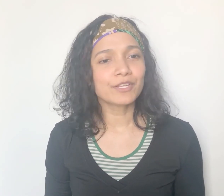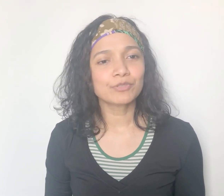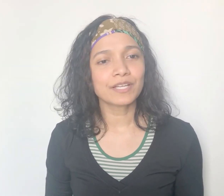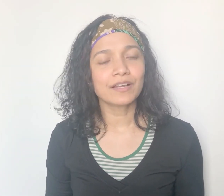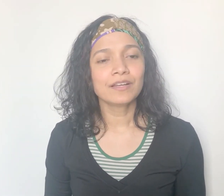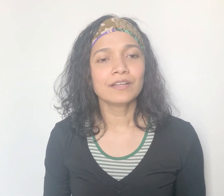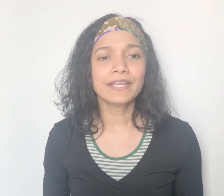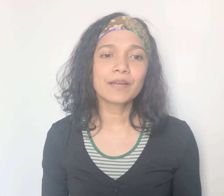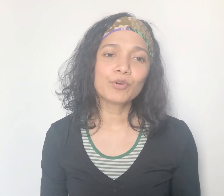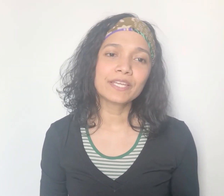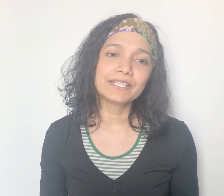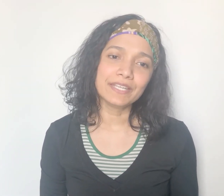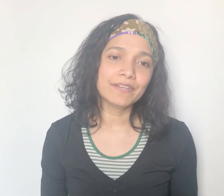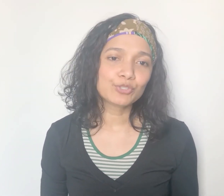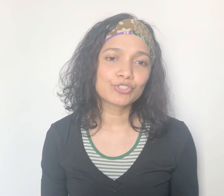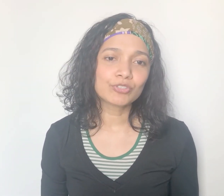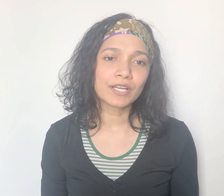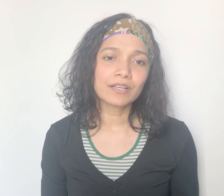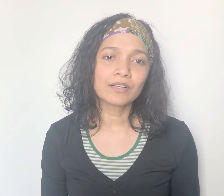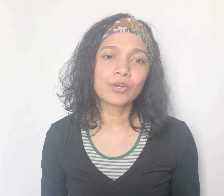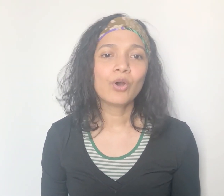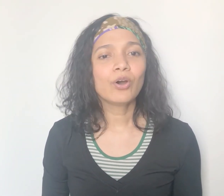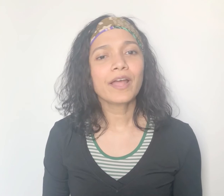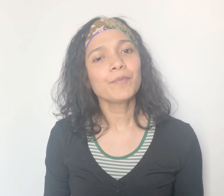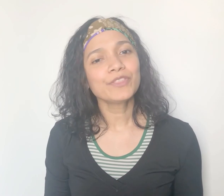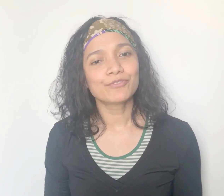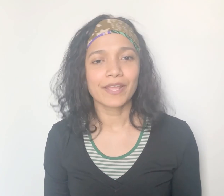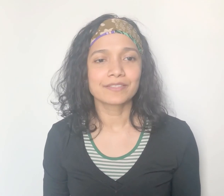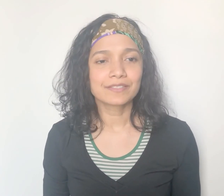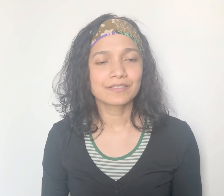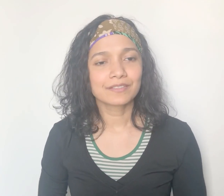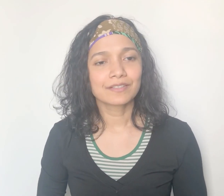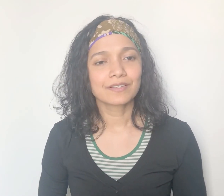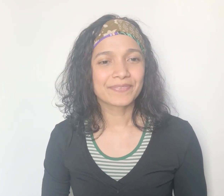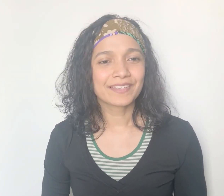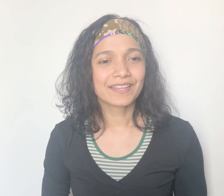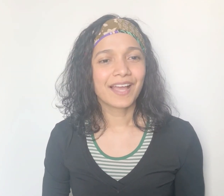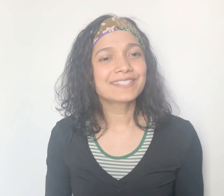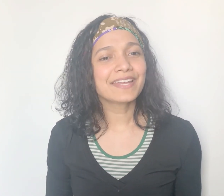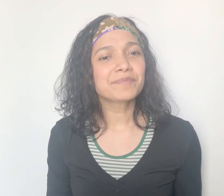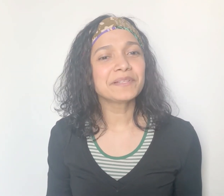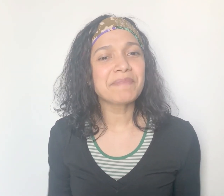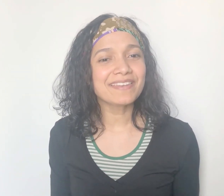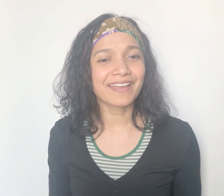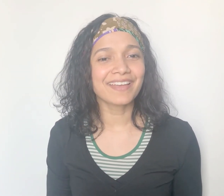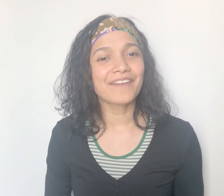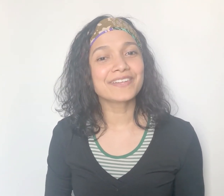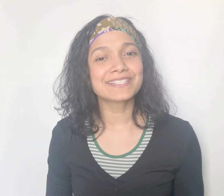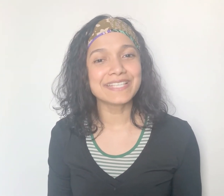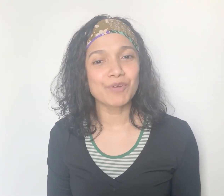vestunna. లేకపోతే టీవీ చూస్తున్నా ఆర్ ఐమ్ విత్ ఫ్రెండ్స్ ఐ స్టేడ్ అప్ టిల్ మిడ్ నైట్ హ్యావింగ్ అ స్లీప్ ఓవర్